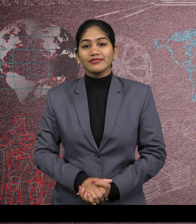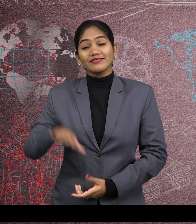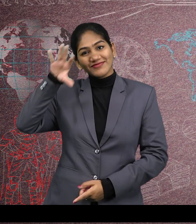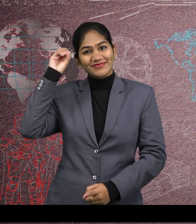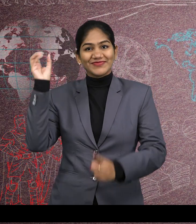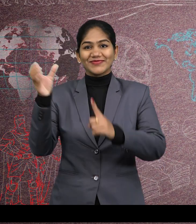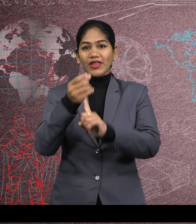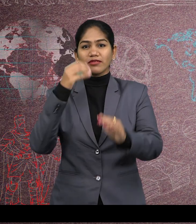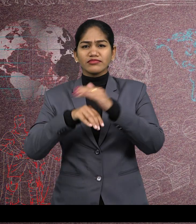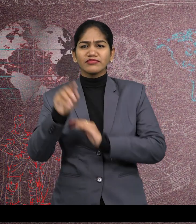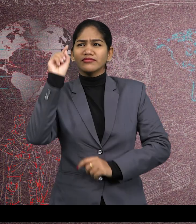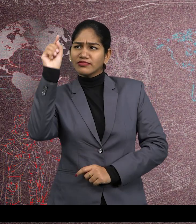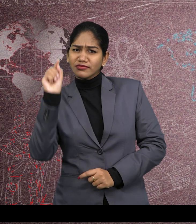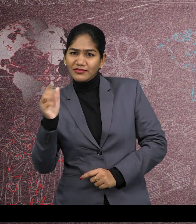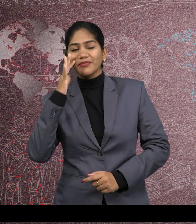అభ్యాస ఫలితాలు: